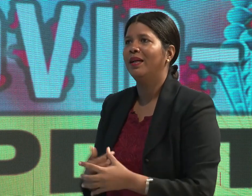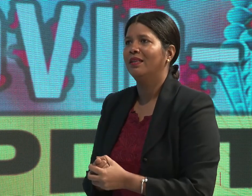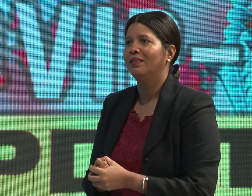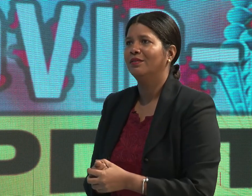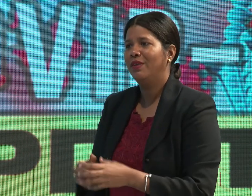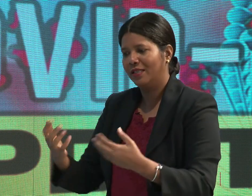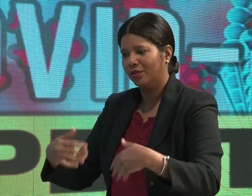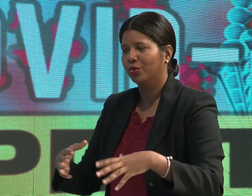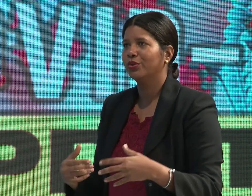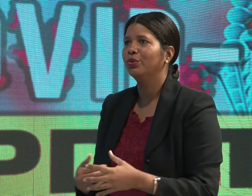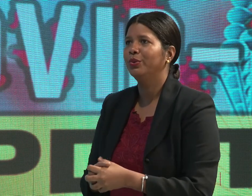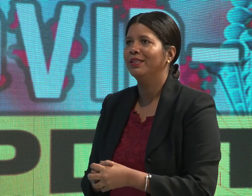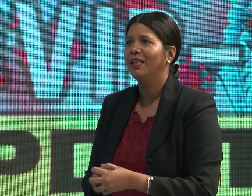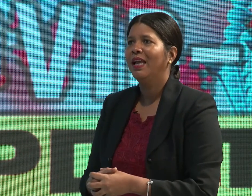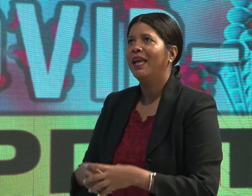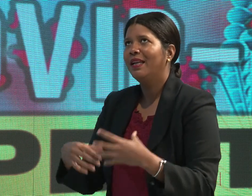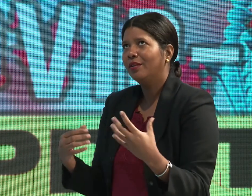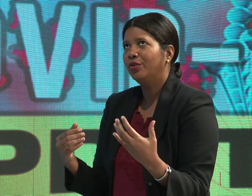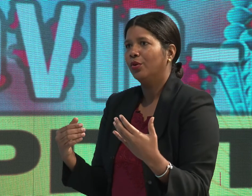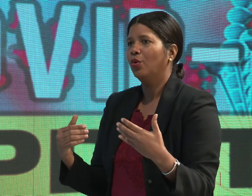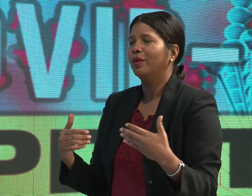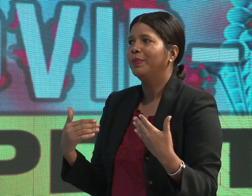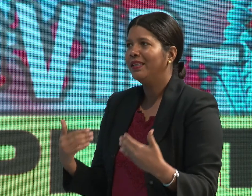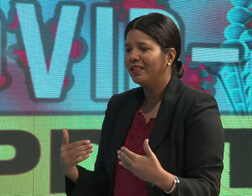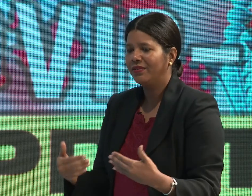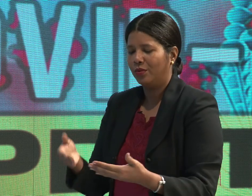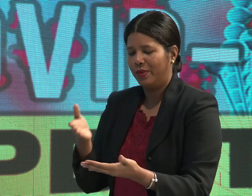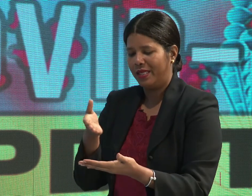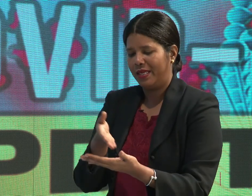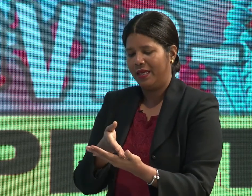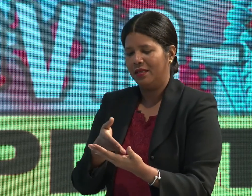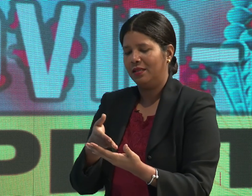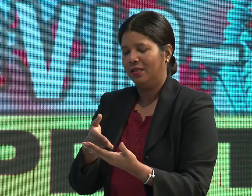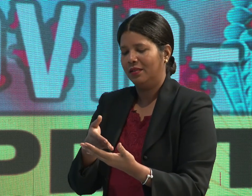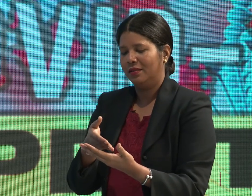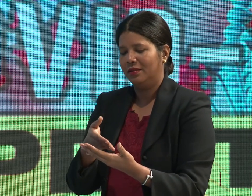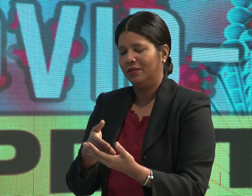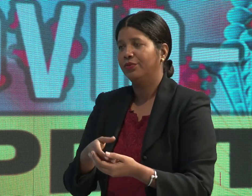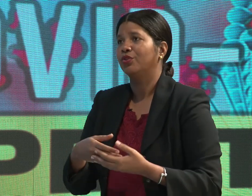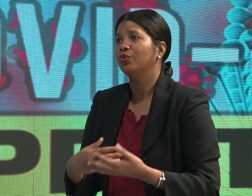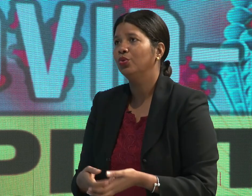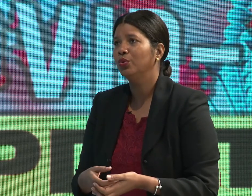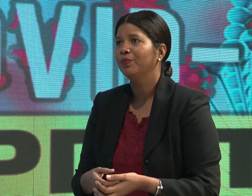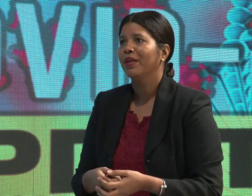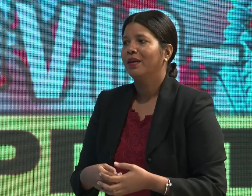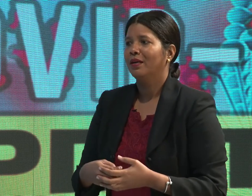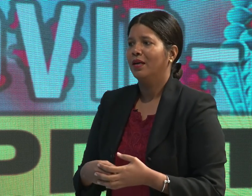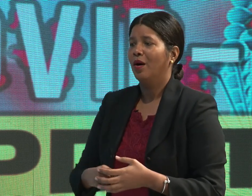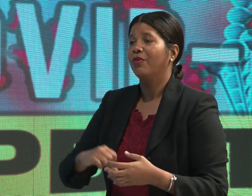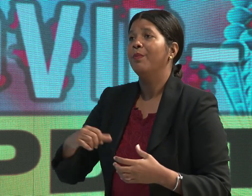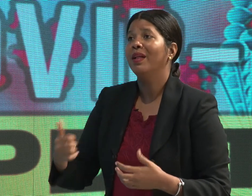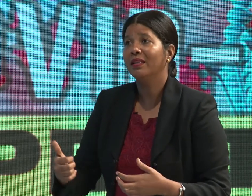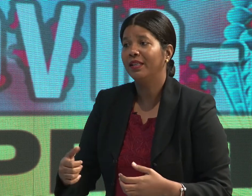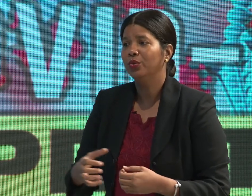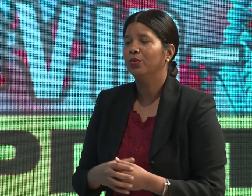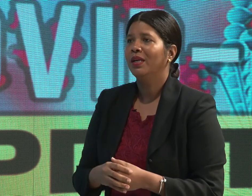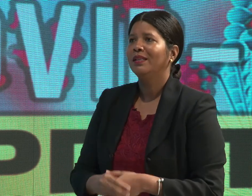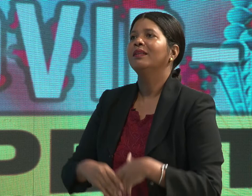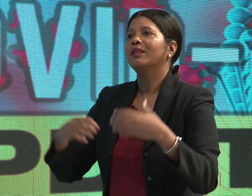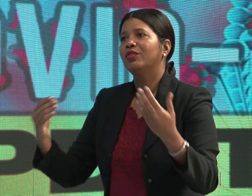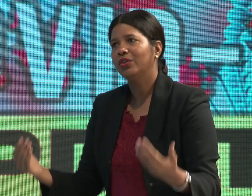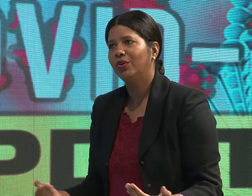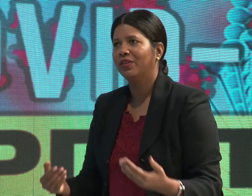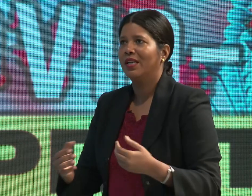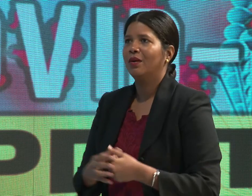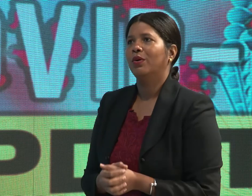begint nu wel verder door te groeien. Precies. En natuurlijk ook het belief dat wanneer ik een verzoek doe, of een melding doe,